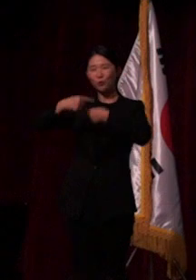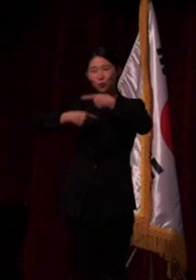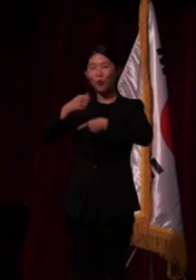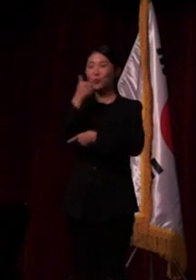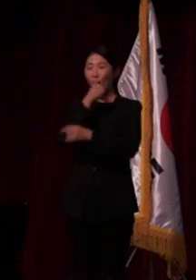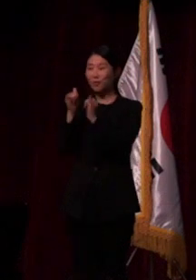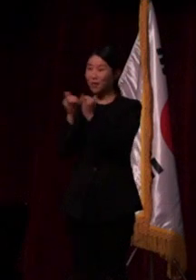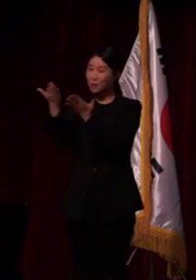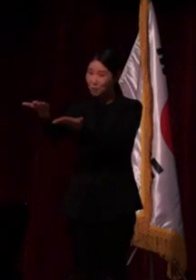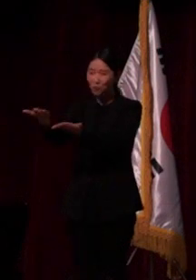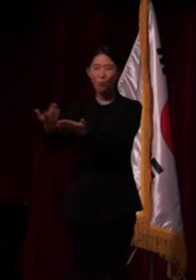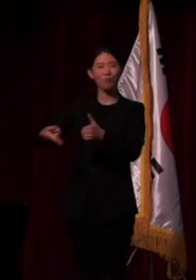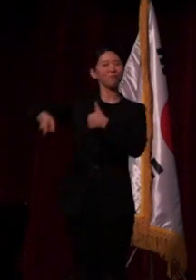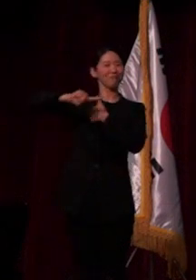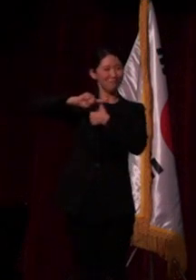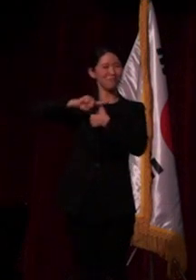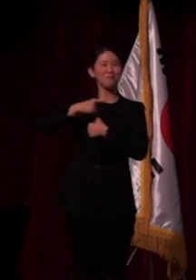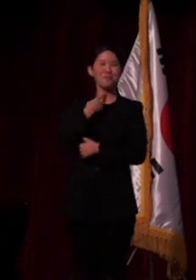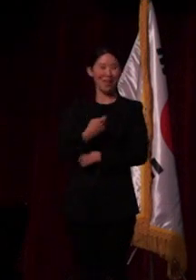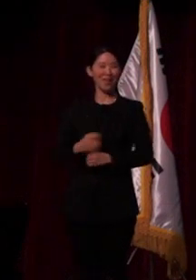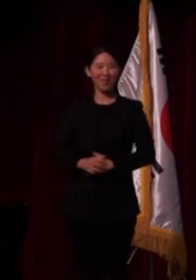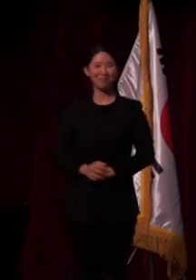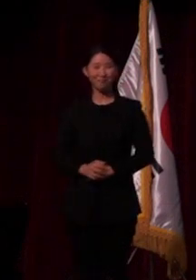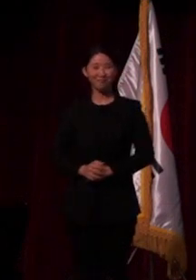만들기도 했습니다.